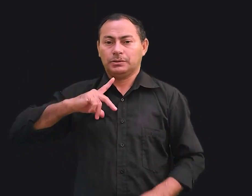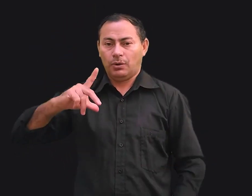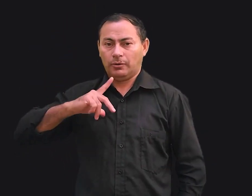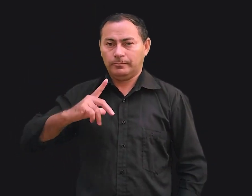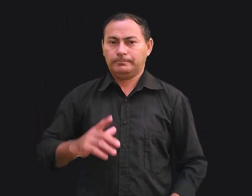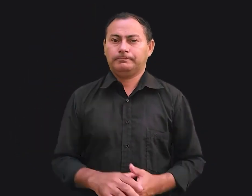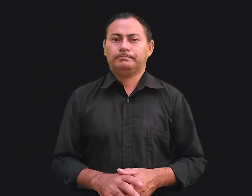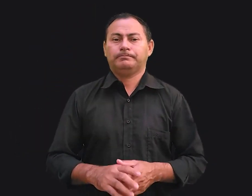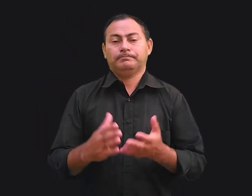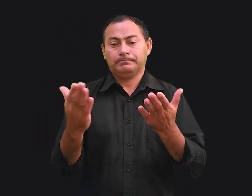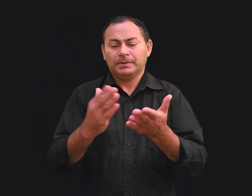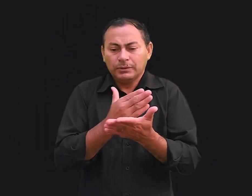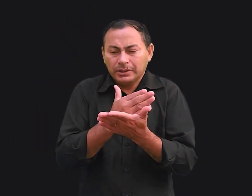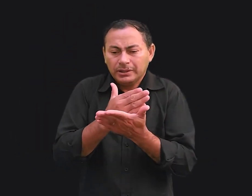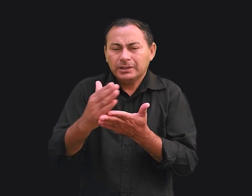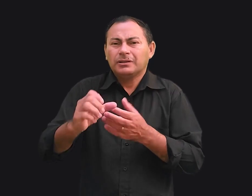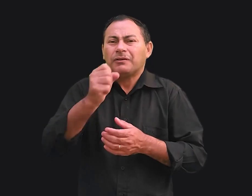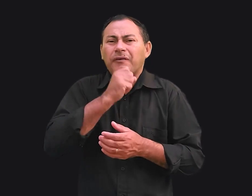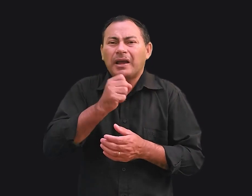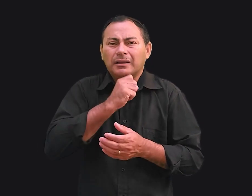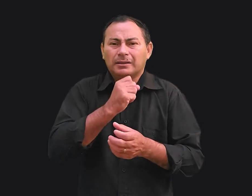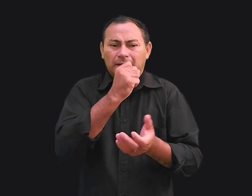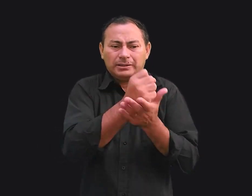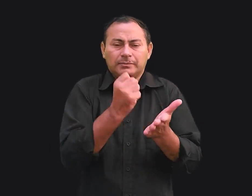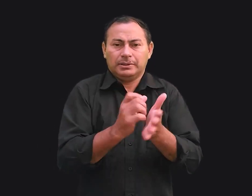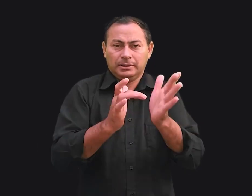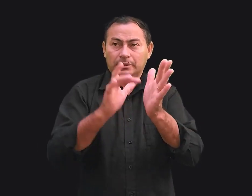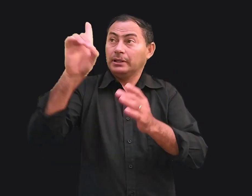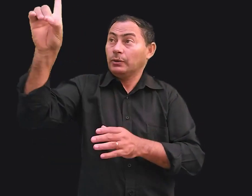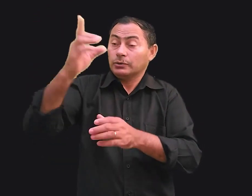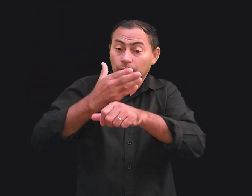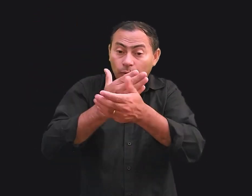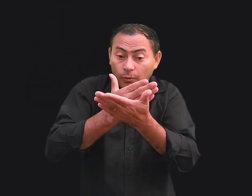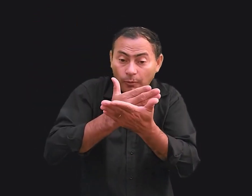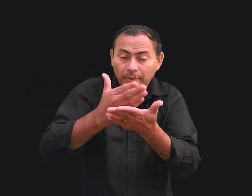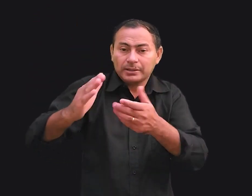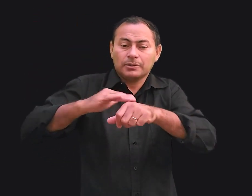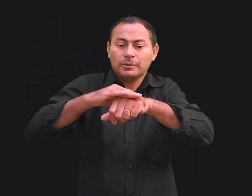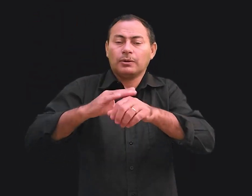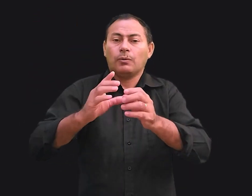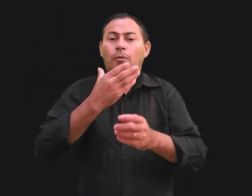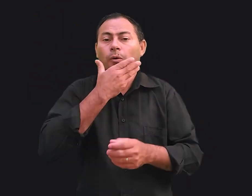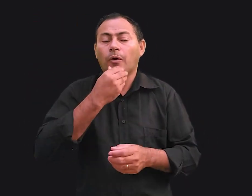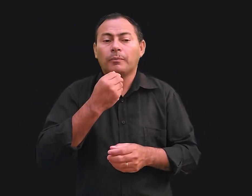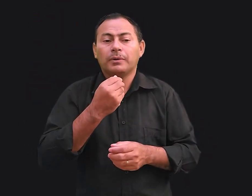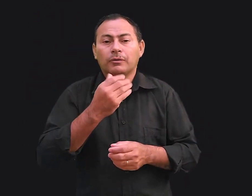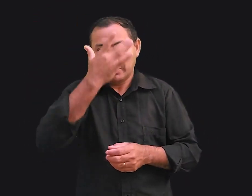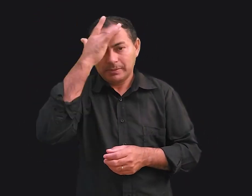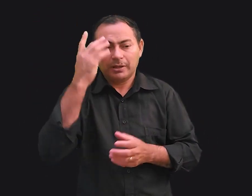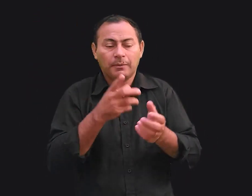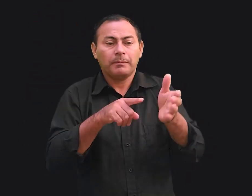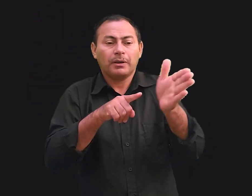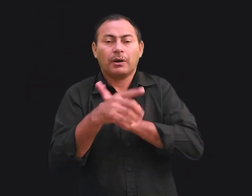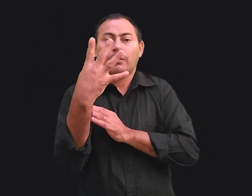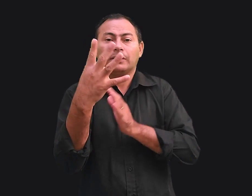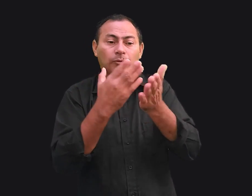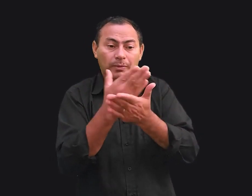pessoal. Bem no início do Velho Testamento, quando Deus começa o seu diálogo com o homem, ele dirige ao homem 4 perguntas. A